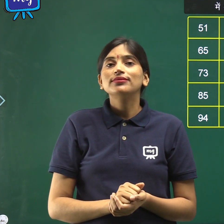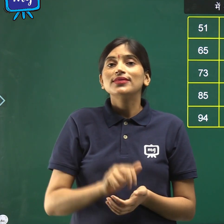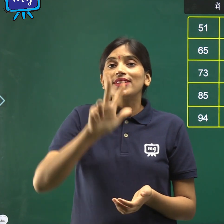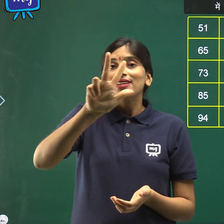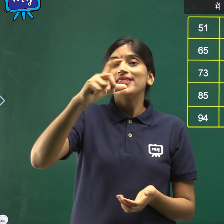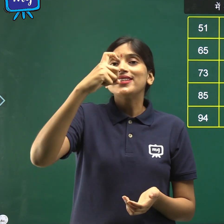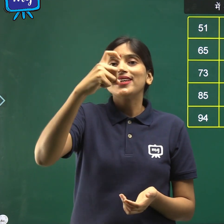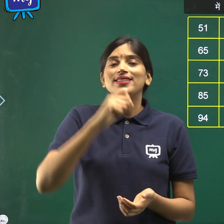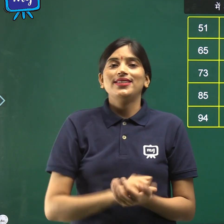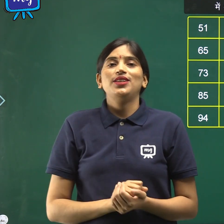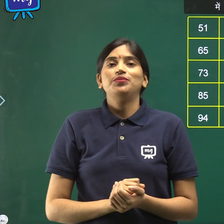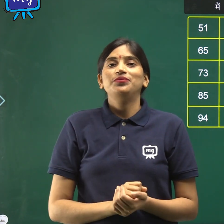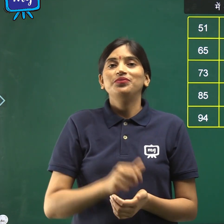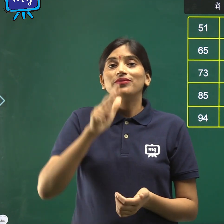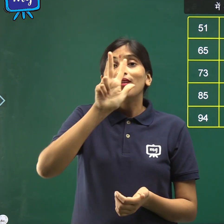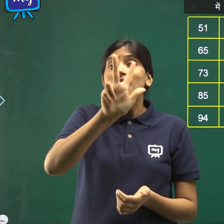87,